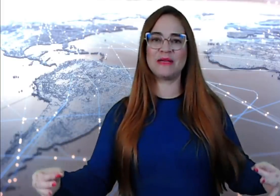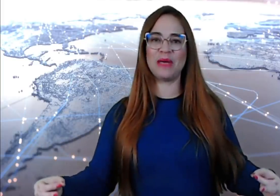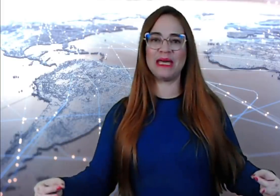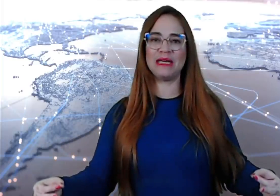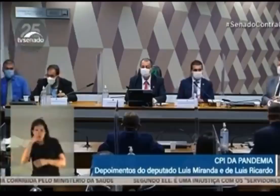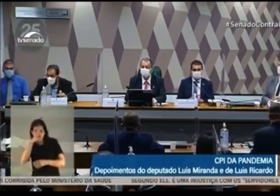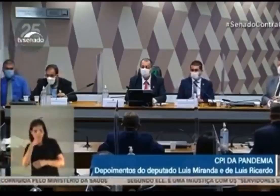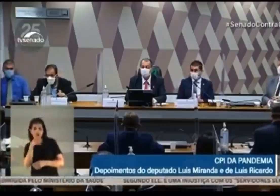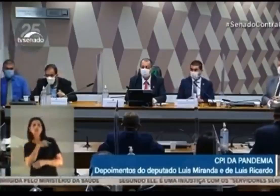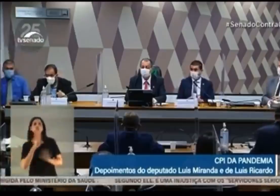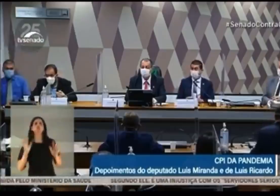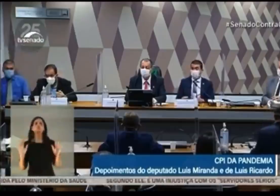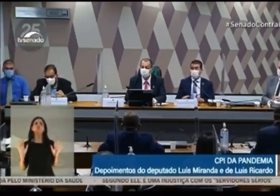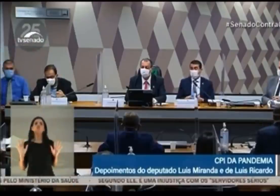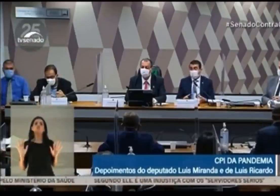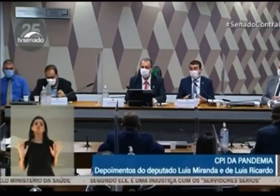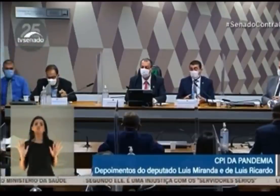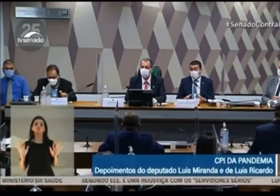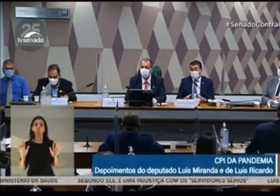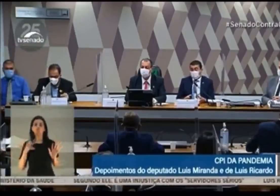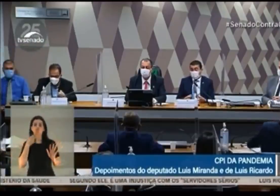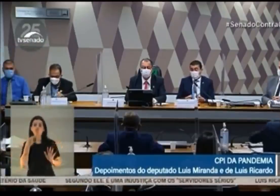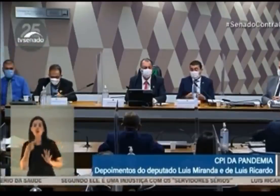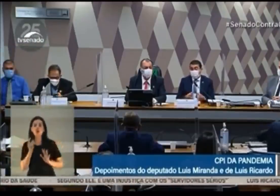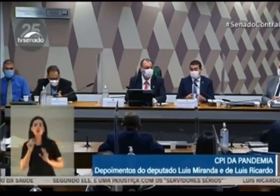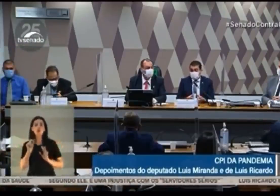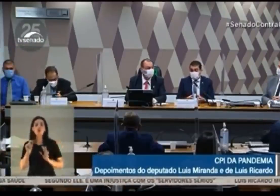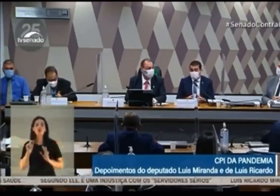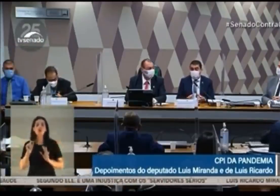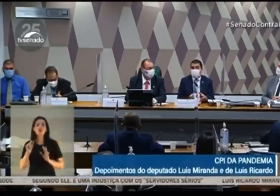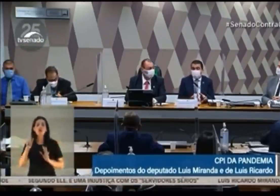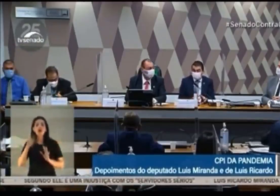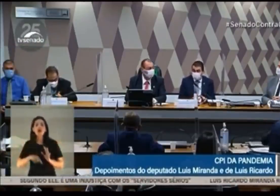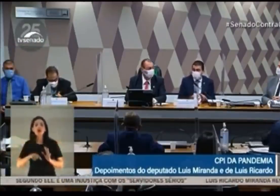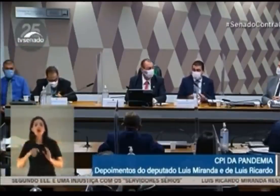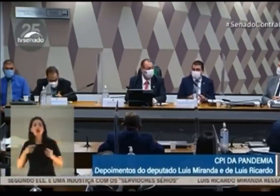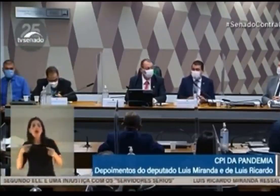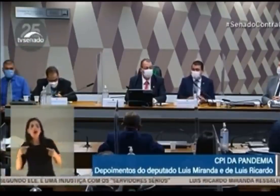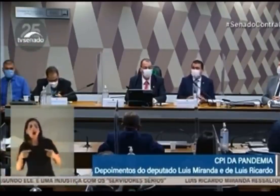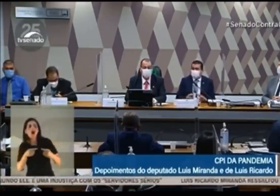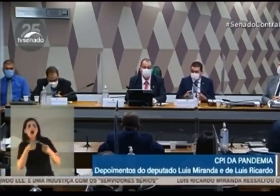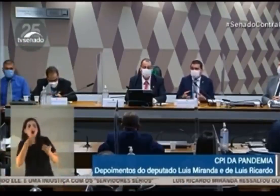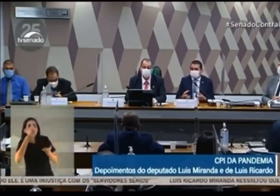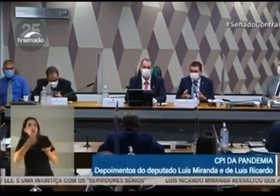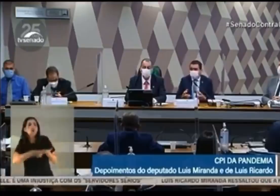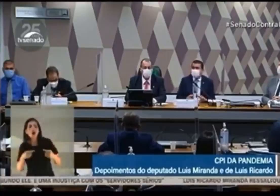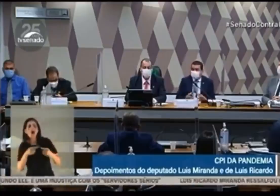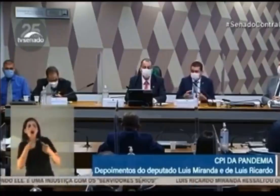CPI. Presidente, não foi uma ação de conivência, foi uma ação de...